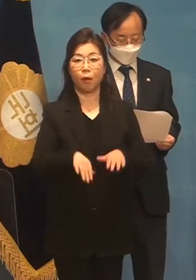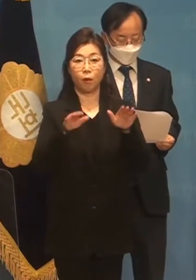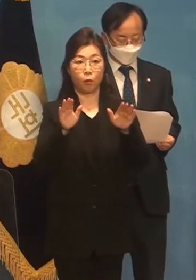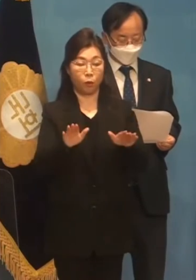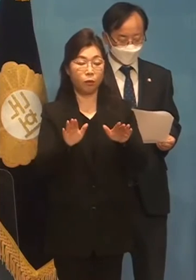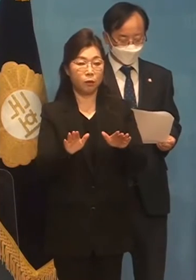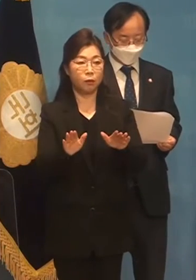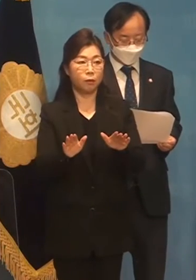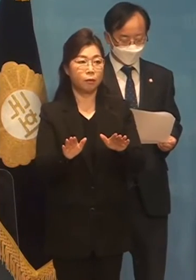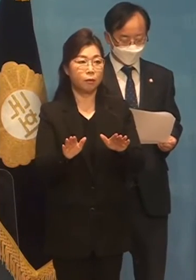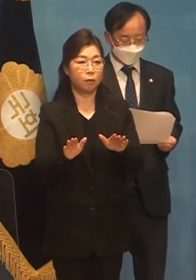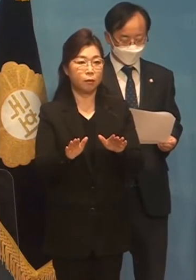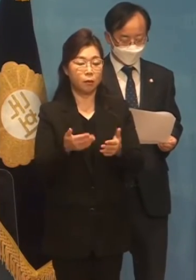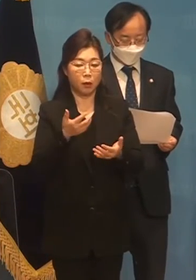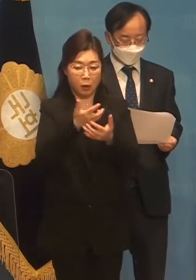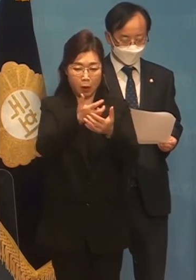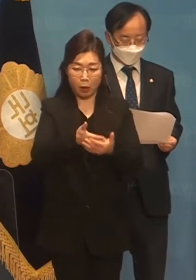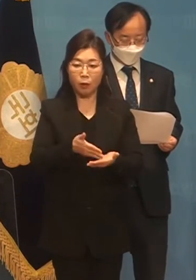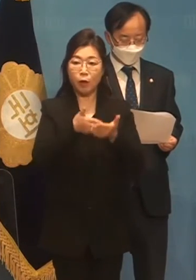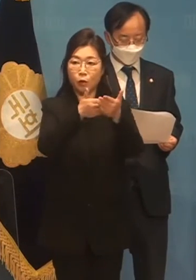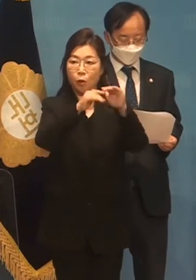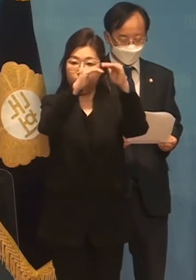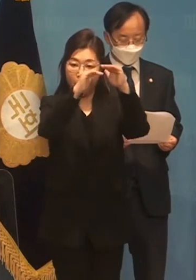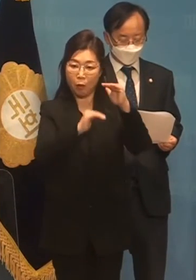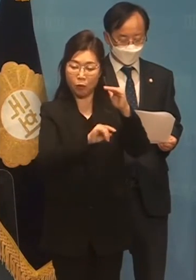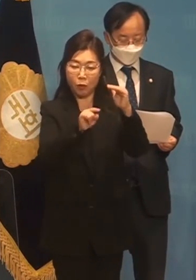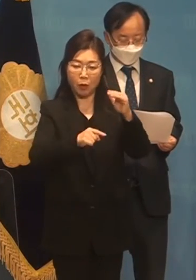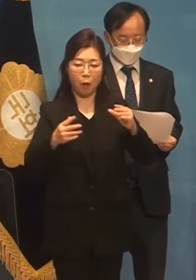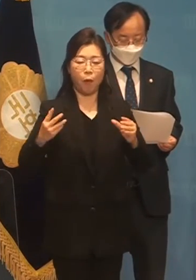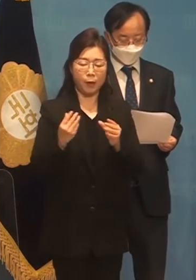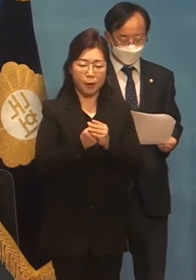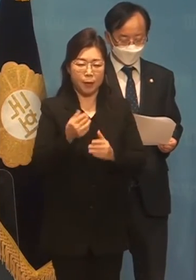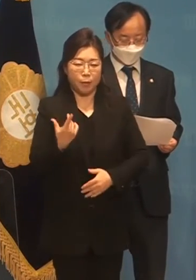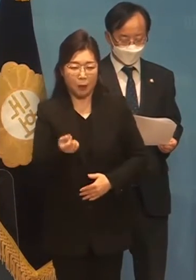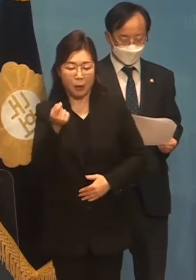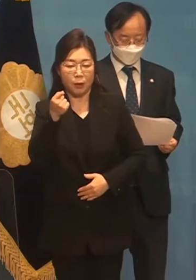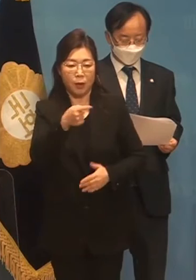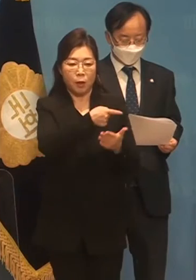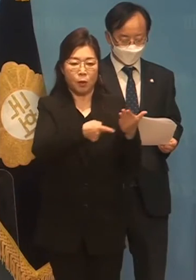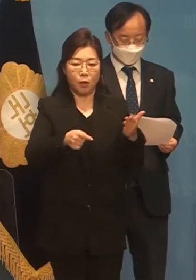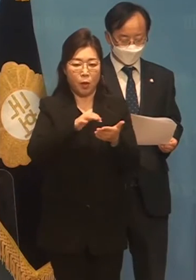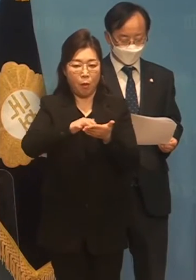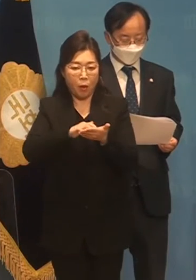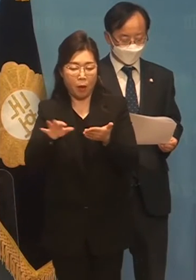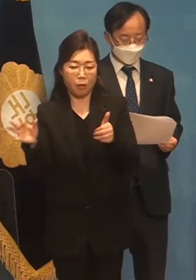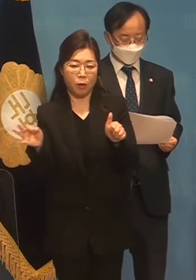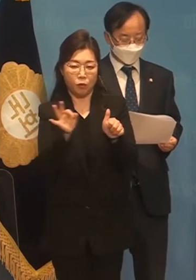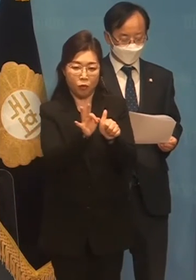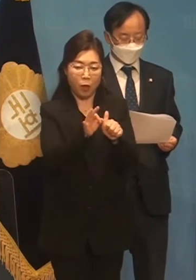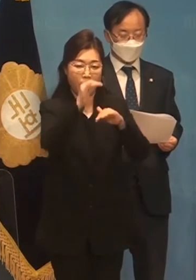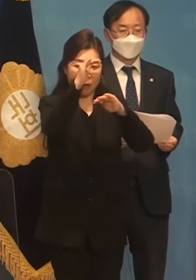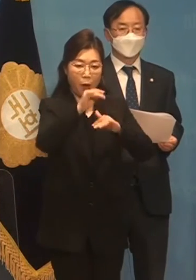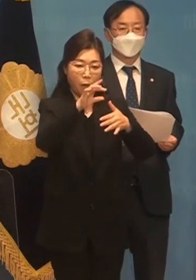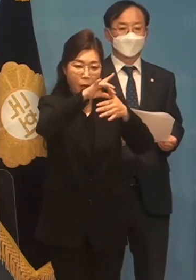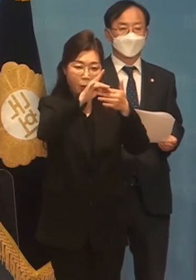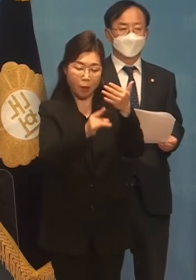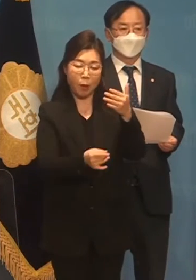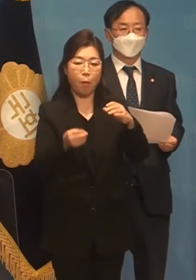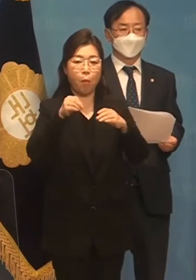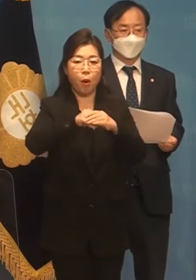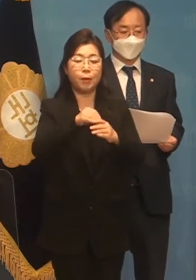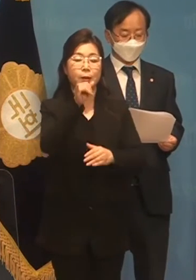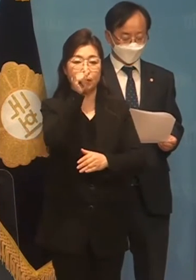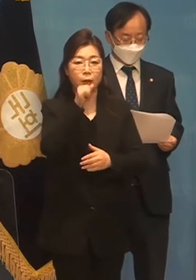오늘 제출하는 결의안에는 온전하고 신속한 손실보상을 위하여 다음과 같은 요구사항이 담겨